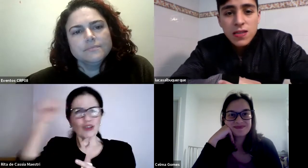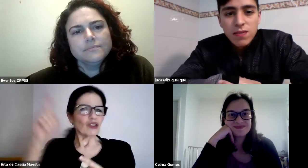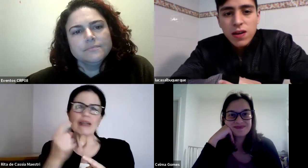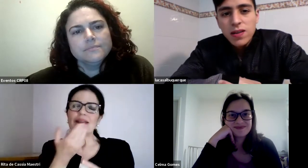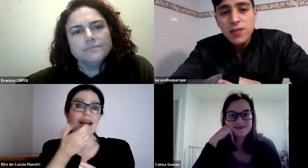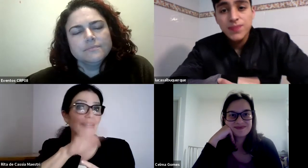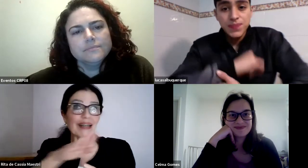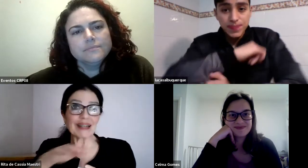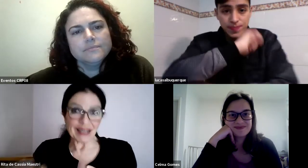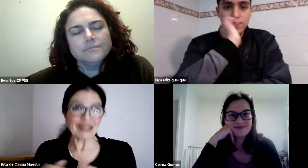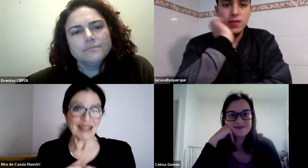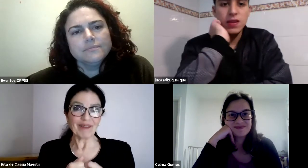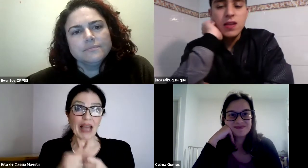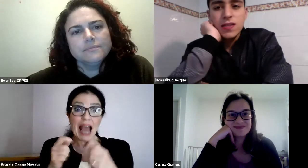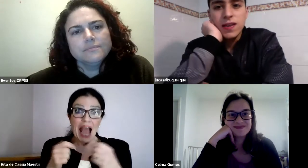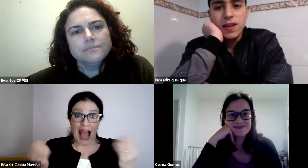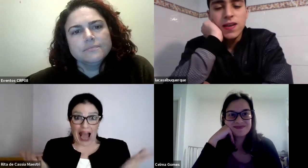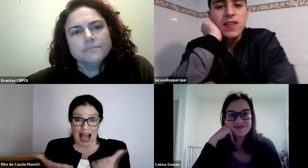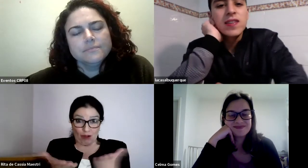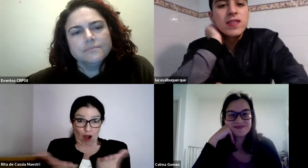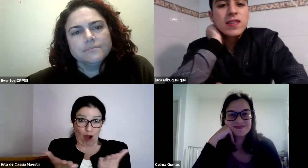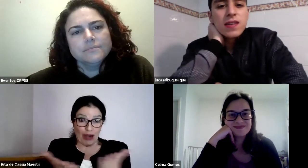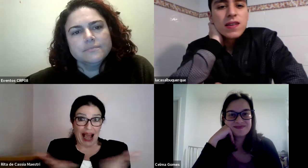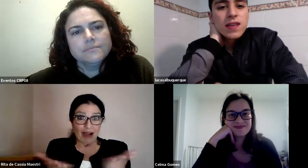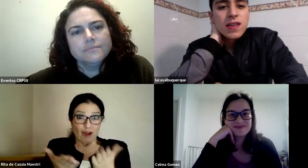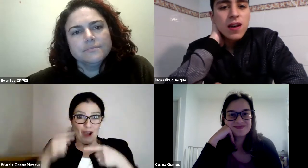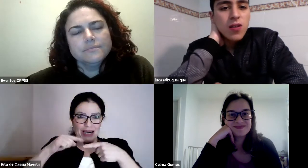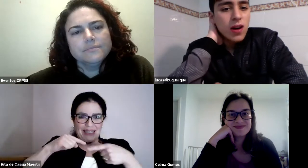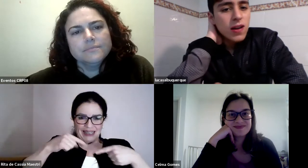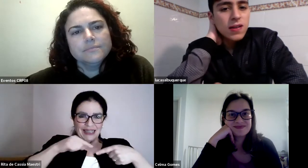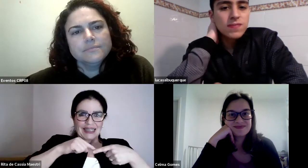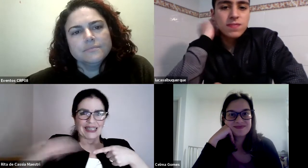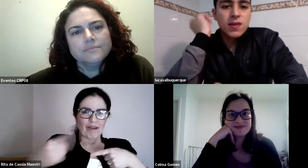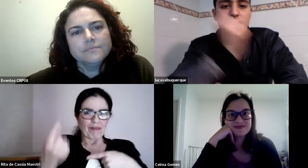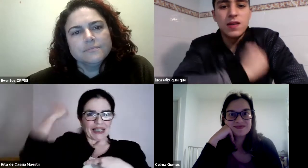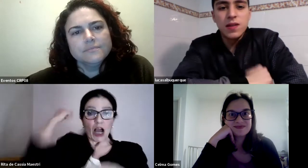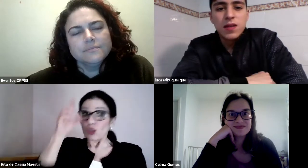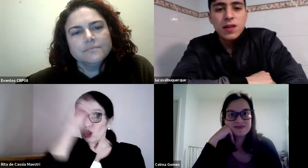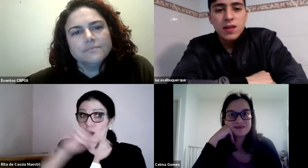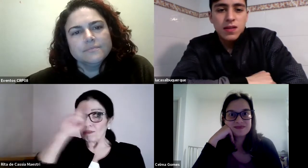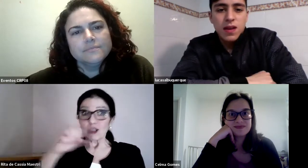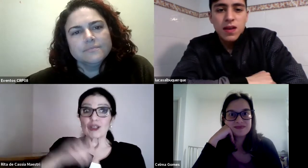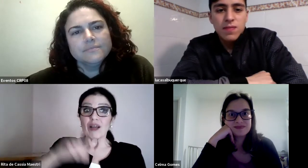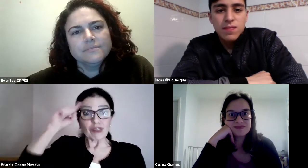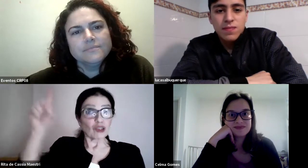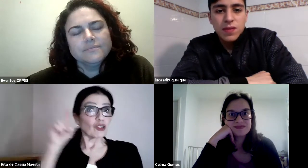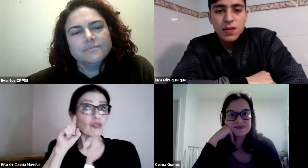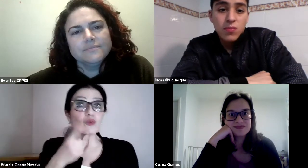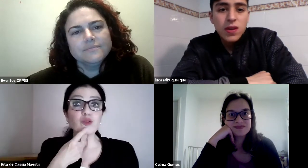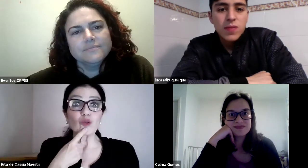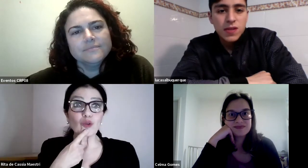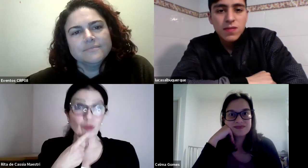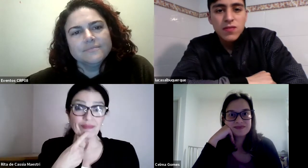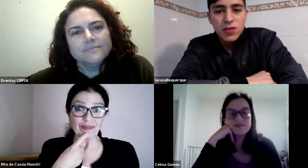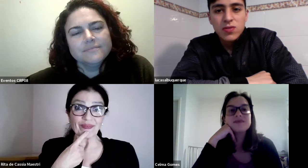Dia das Mães, Dia das Crianças. E agora, né,